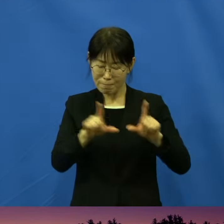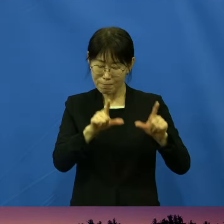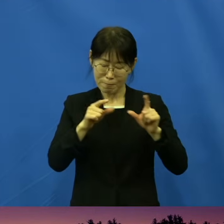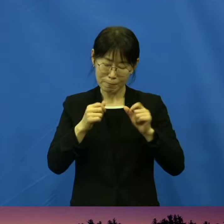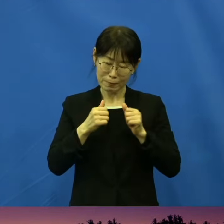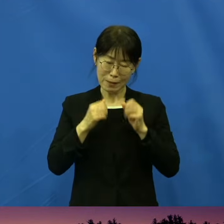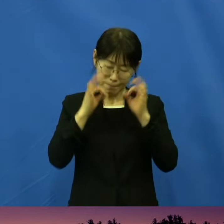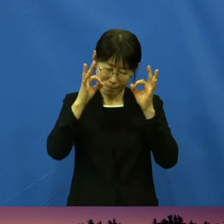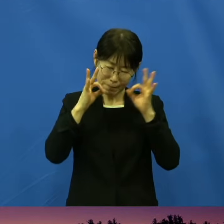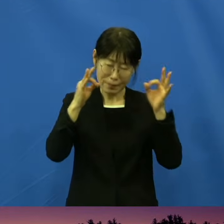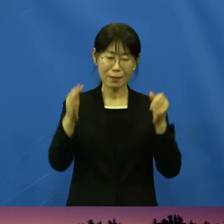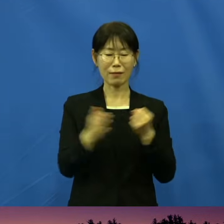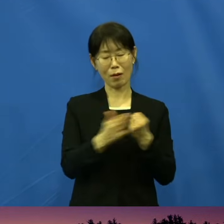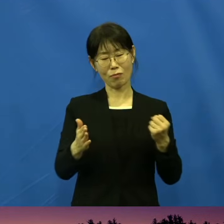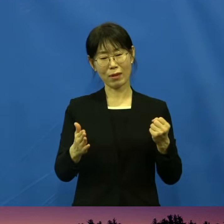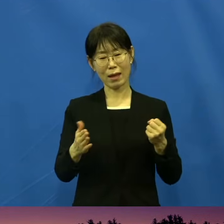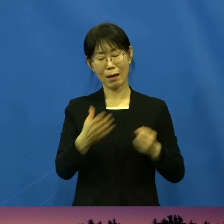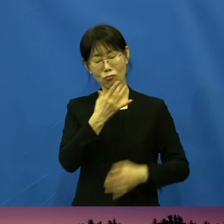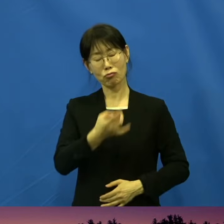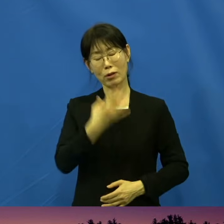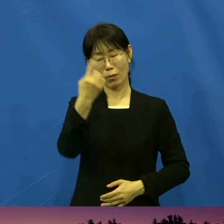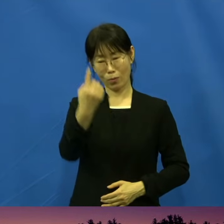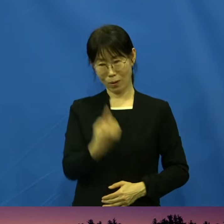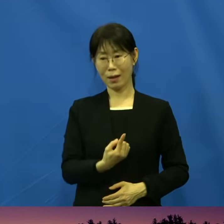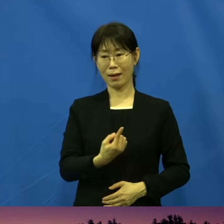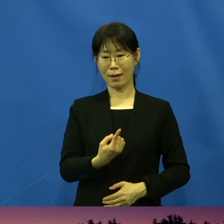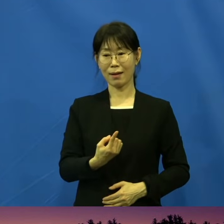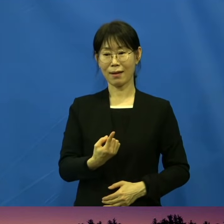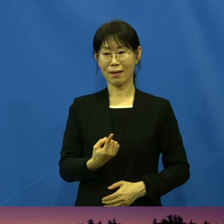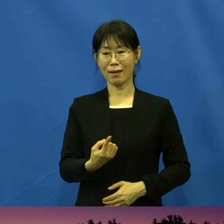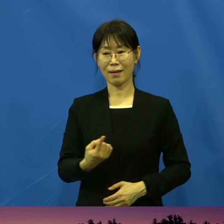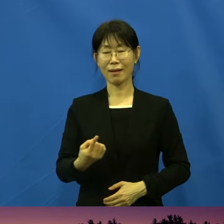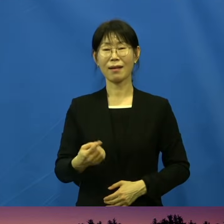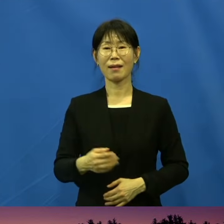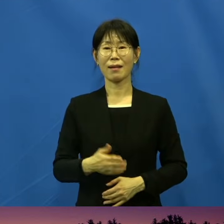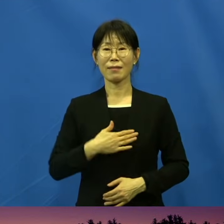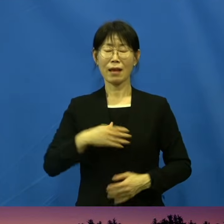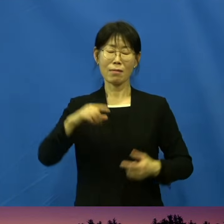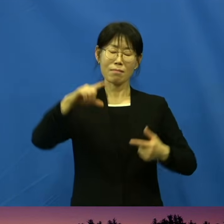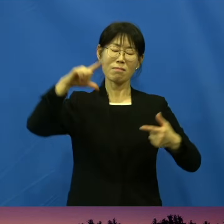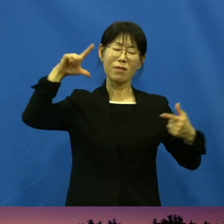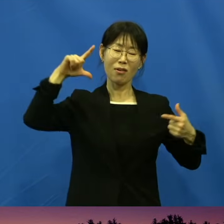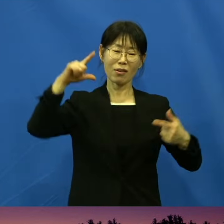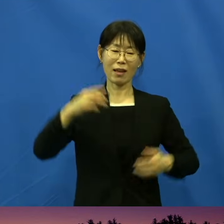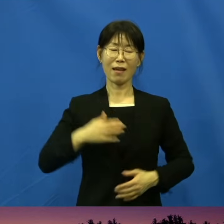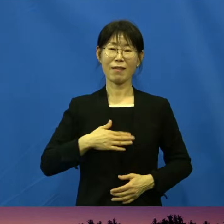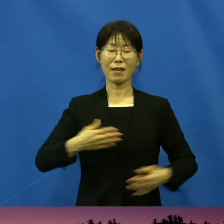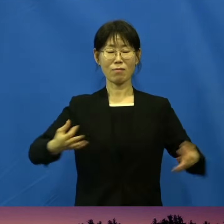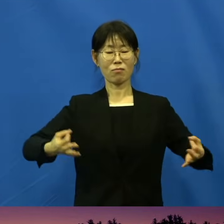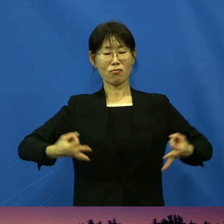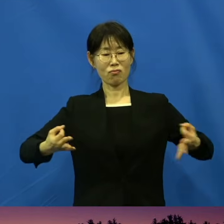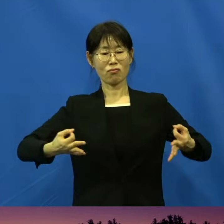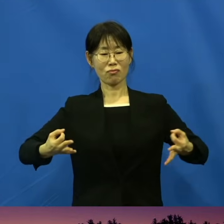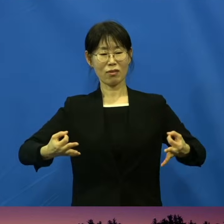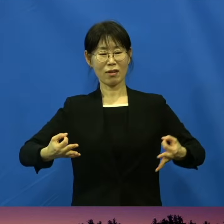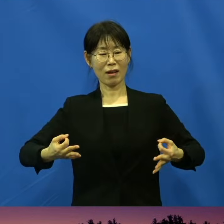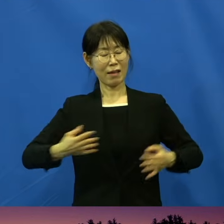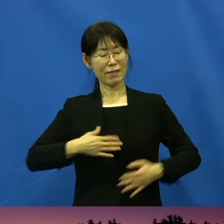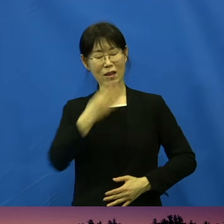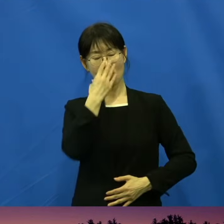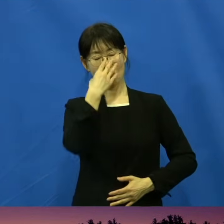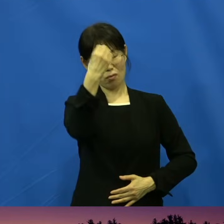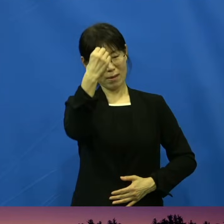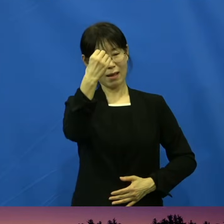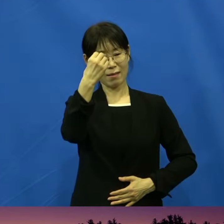나를 돋보이려고, 나를 그럴듯하게 보이려고, 내가 더 멋있게 보이려고,